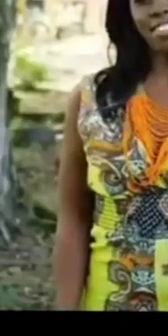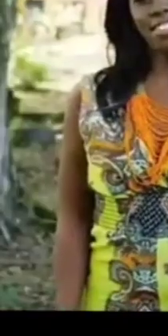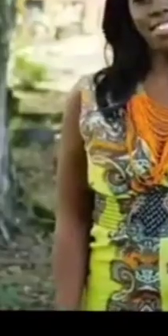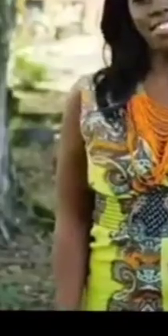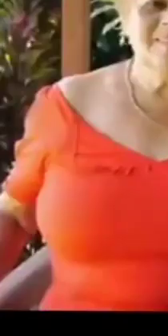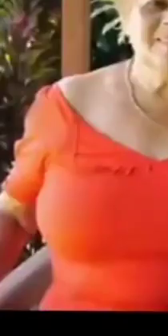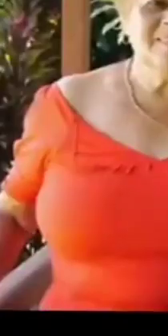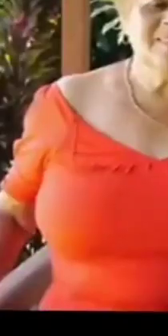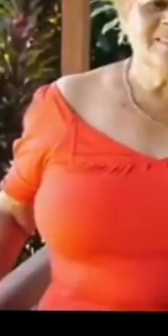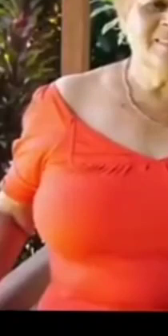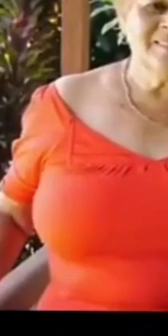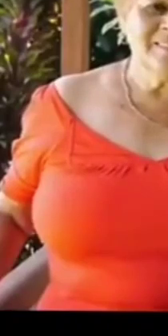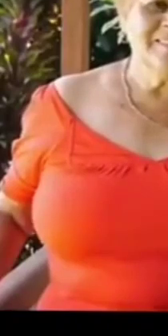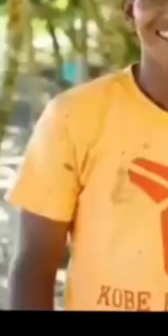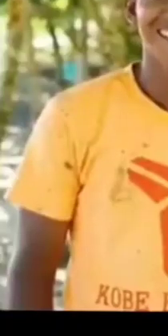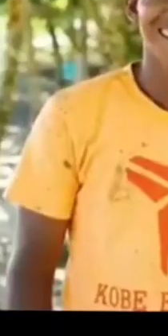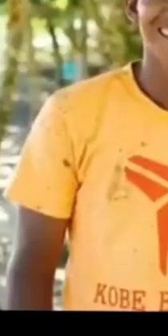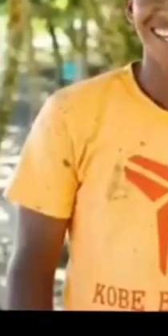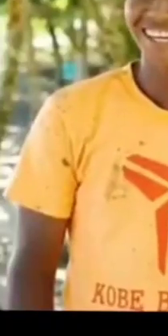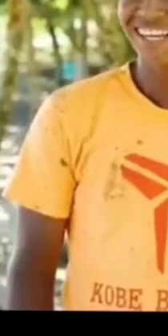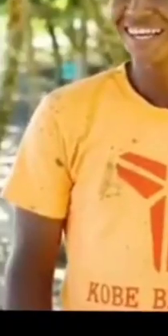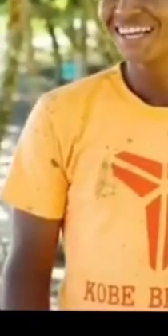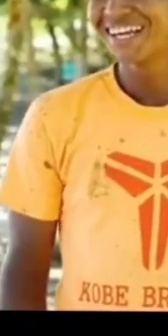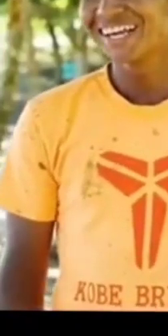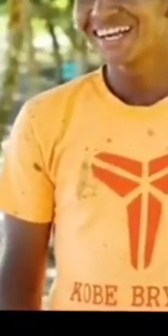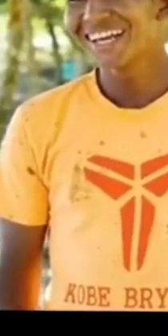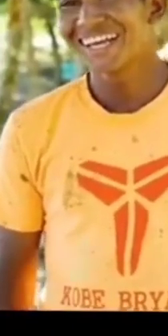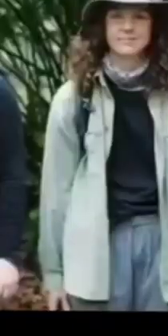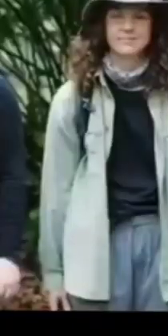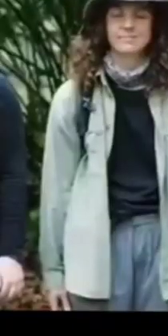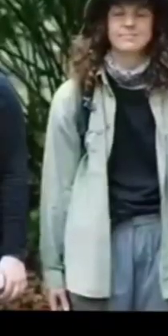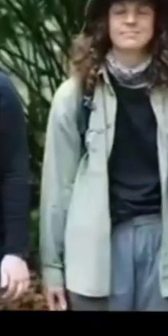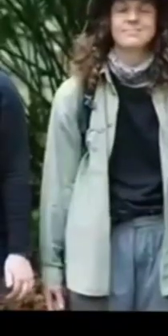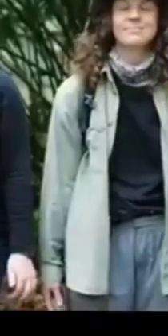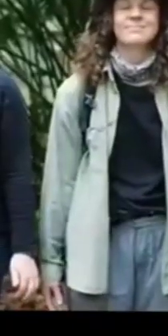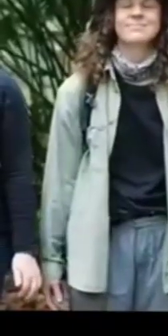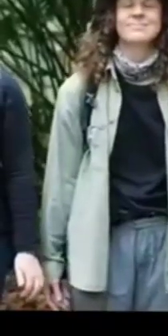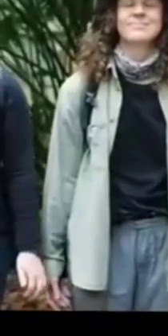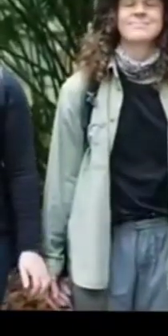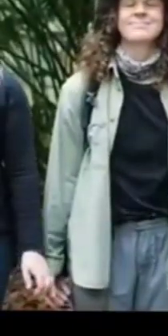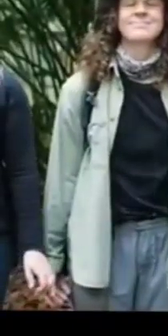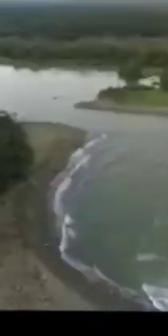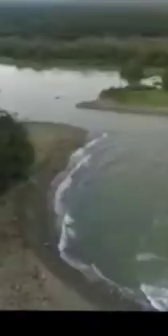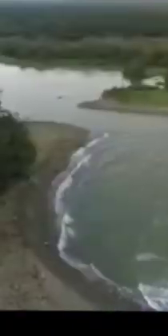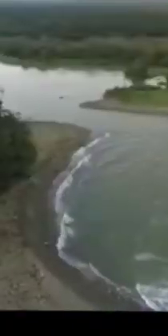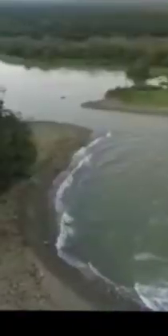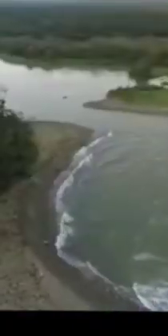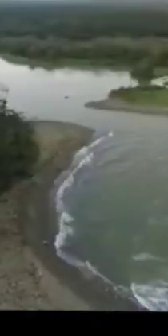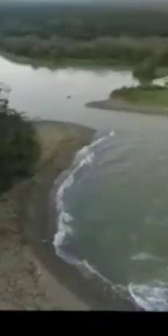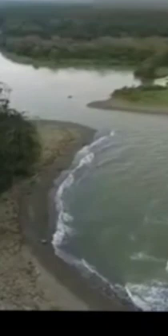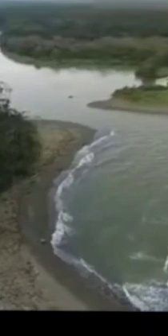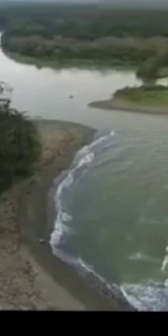capacidad de recibir a las personas con la mayor de las sonrisas El Caribe se respira